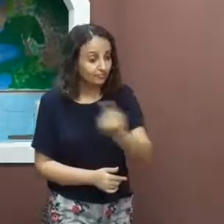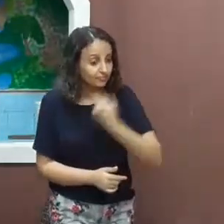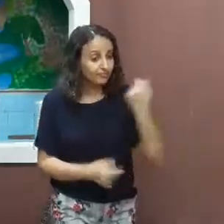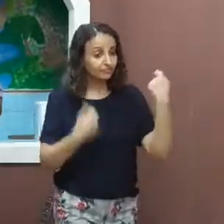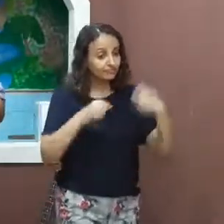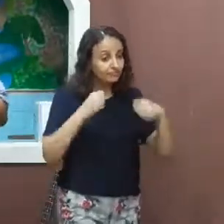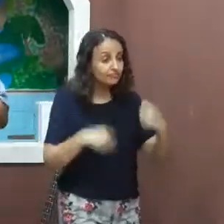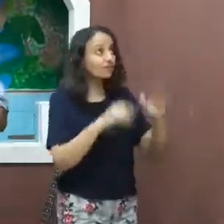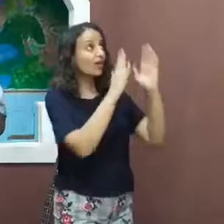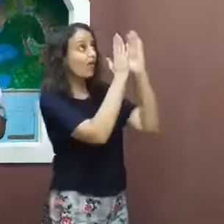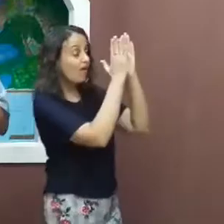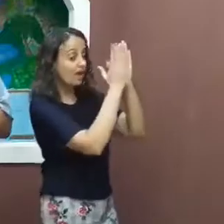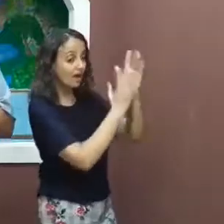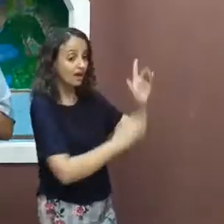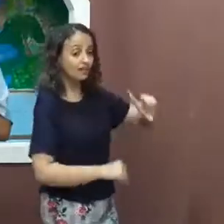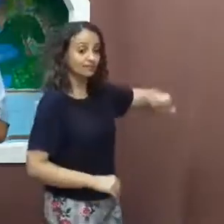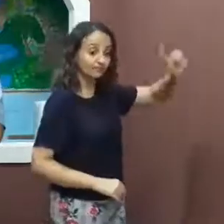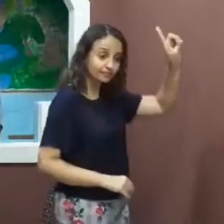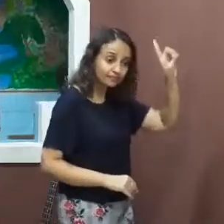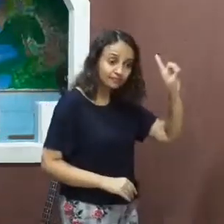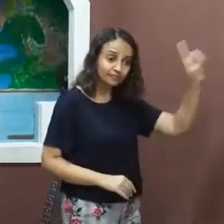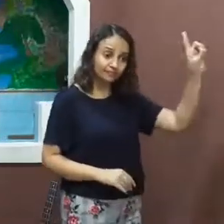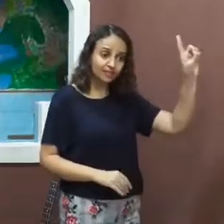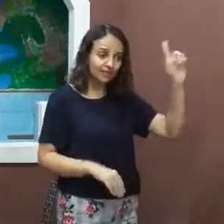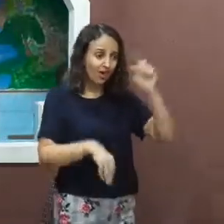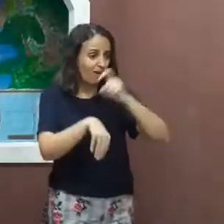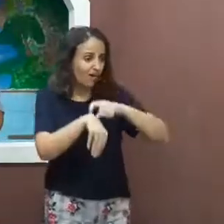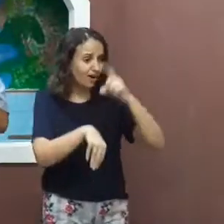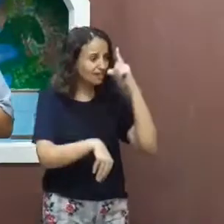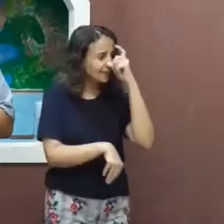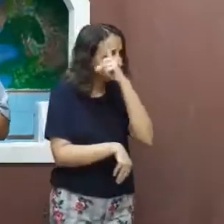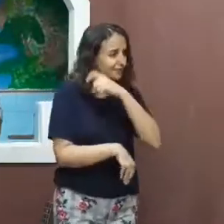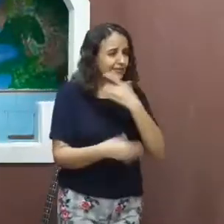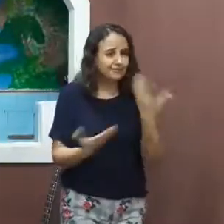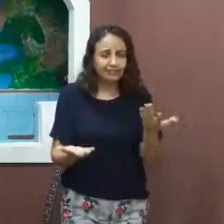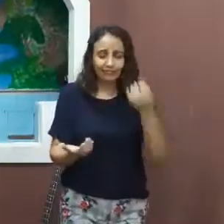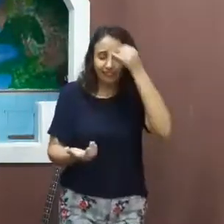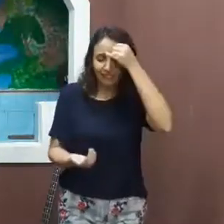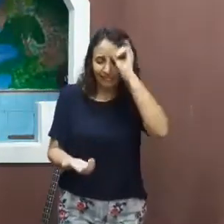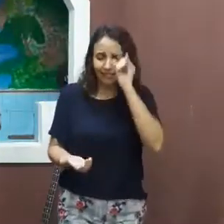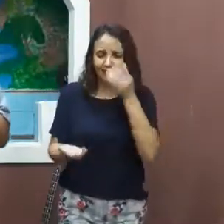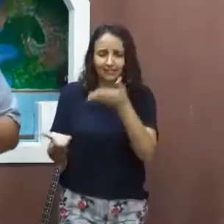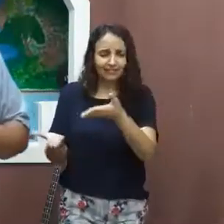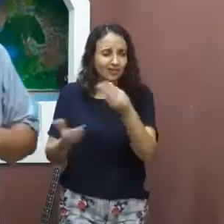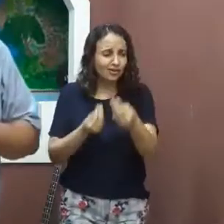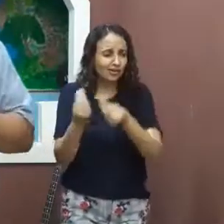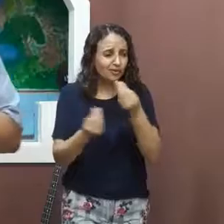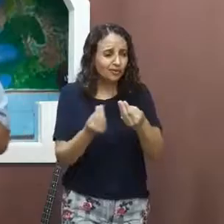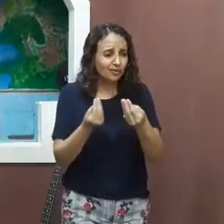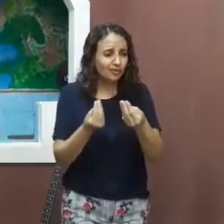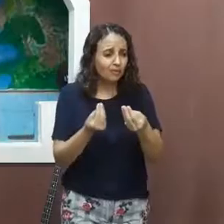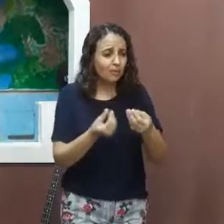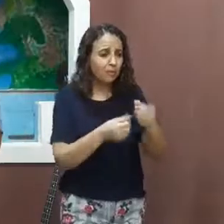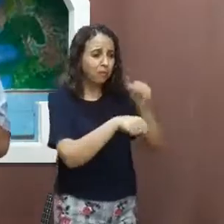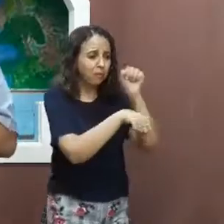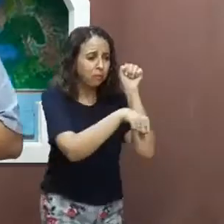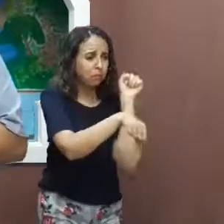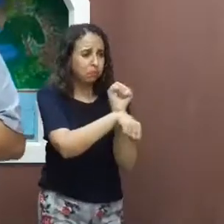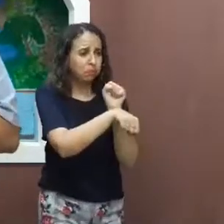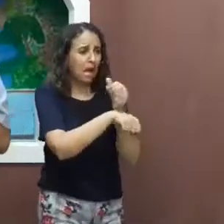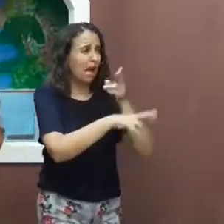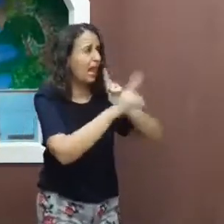pedindo a Deus para que situações como essa não aconteça, e poupe os ouvidos de Deus de murmurar